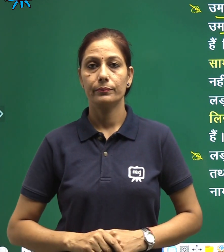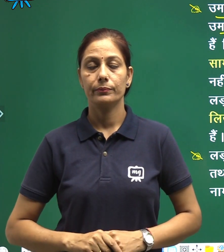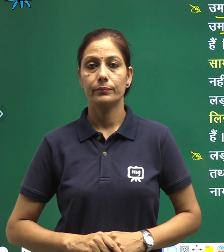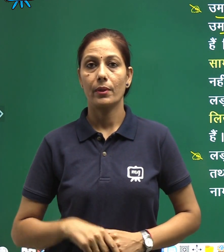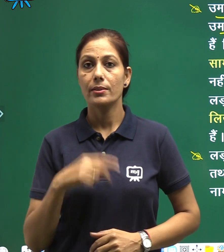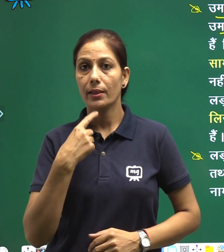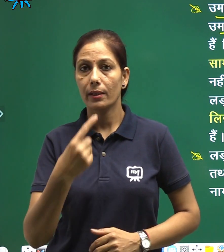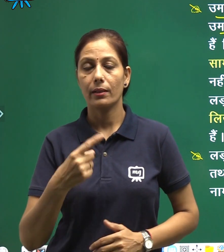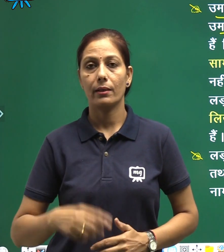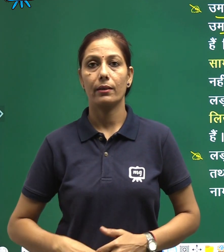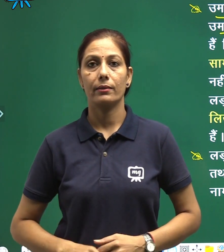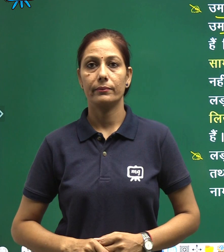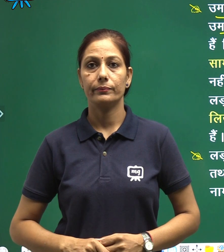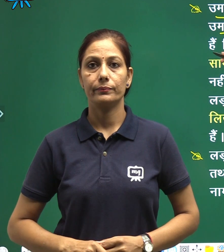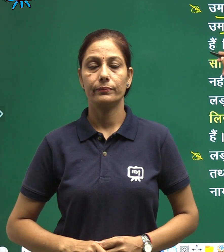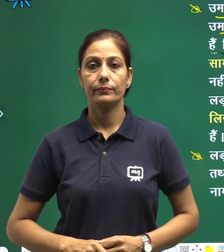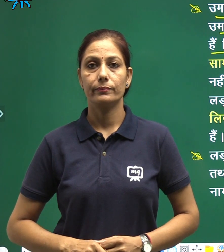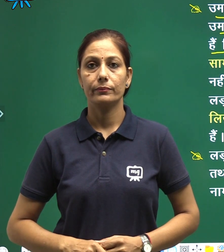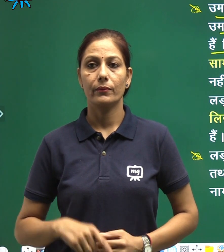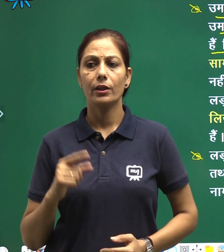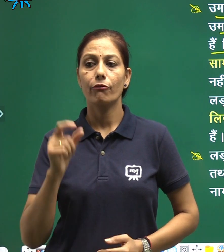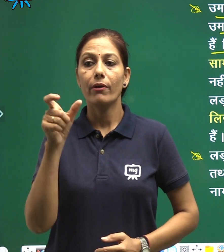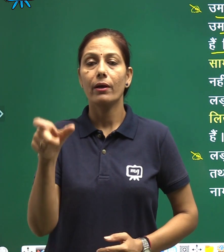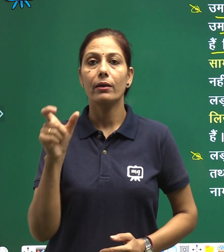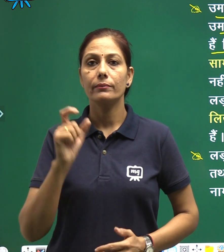से कहते हैं कि वह